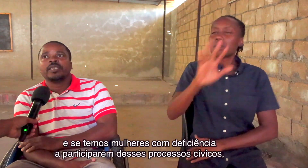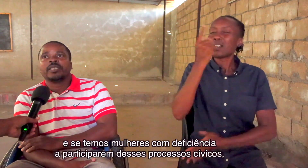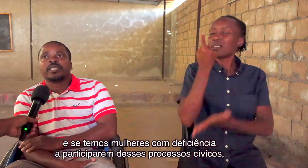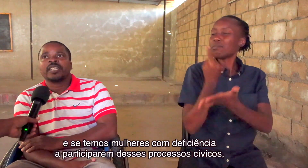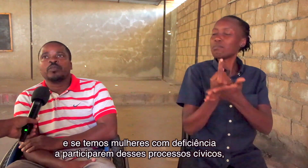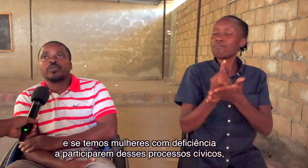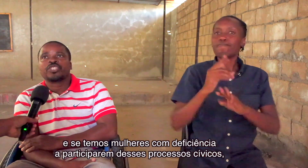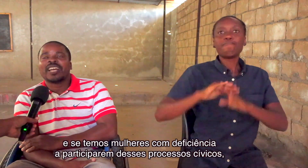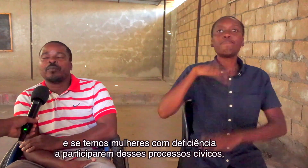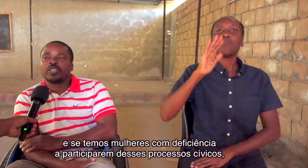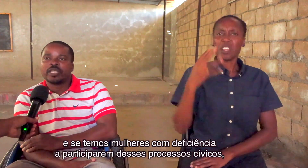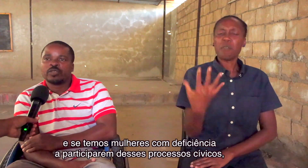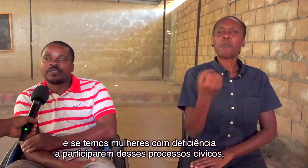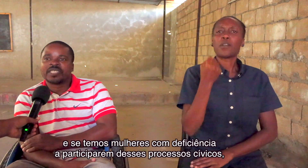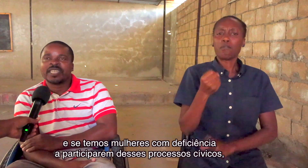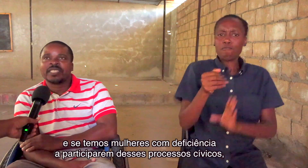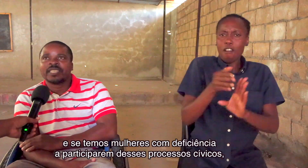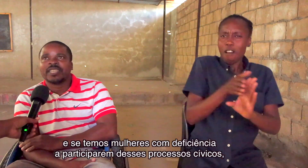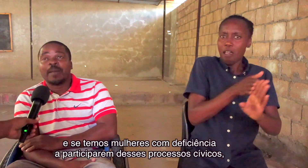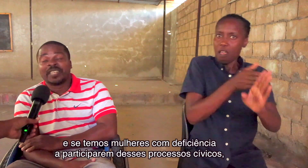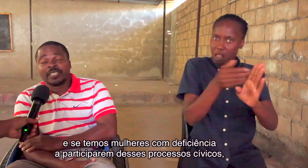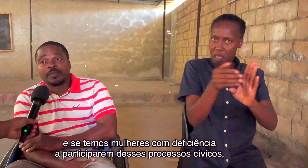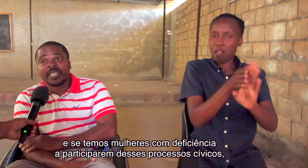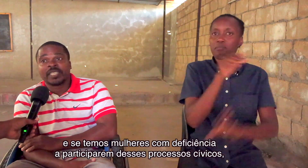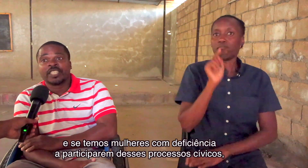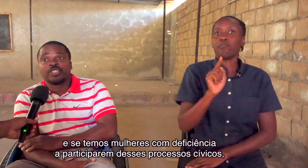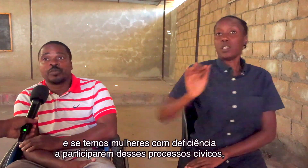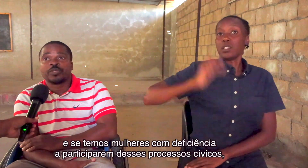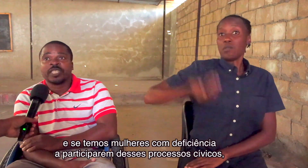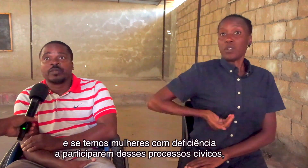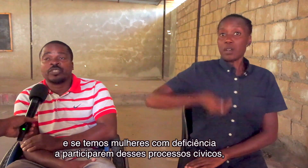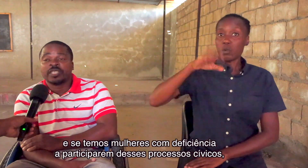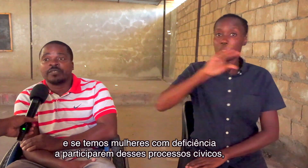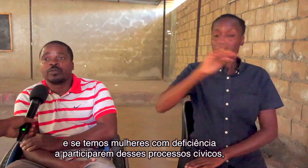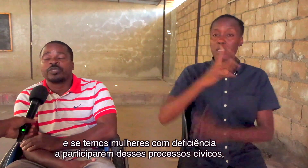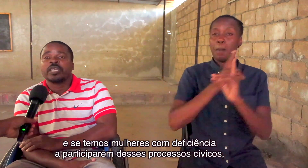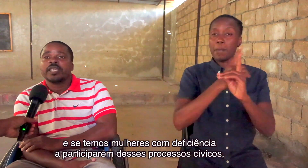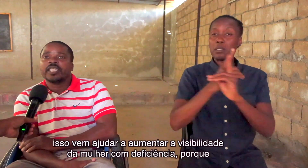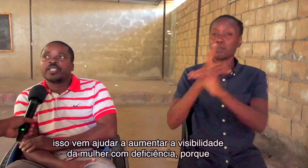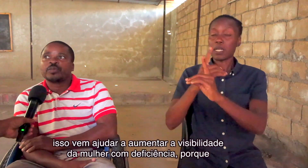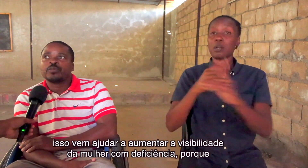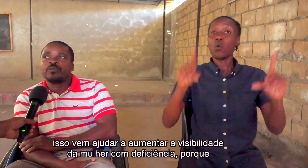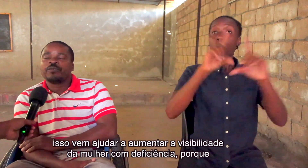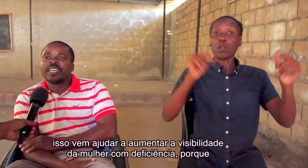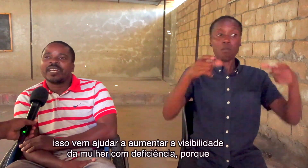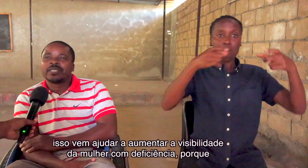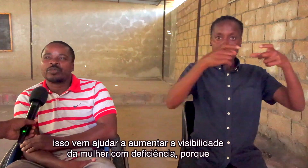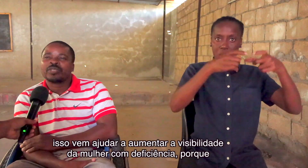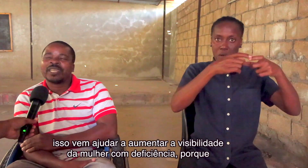se temos a mulher com deficiência a participar desses processos cívicos, isso vem a ajudar